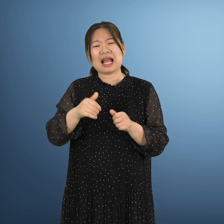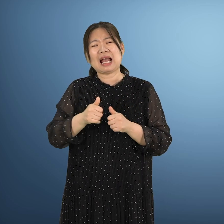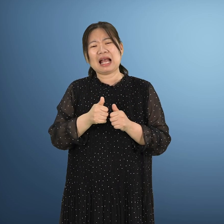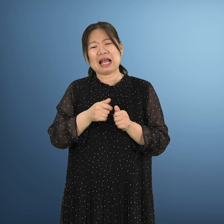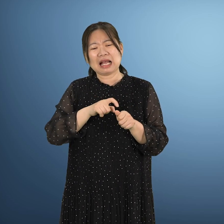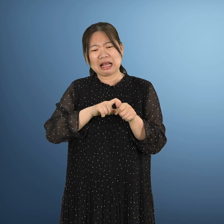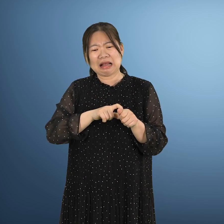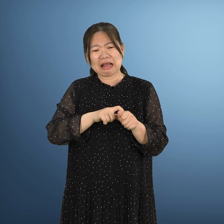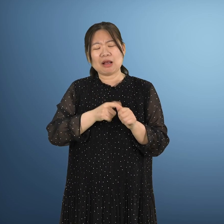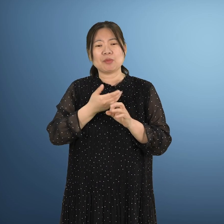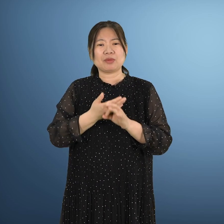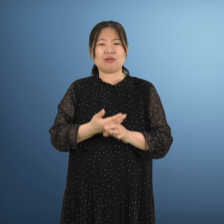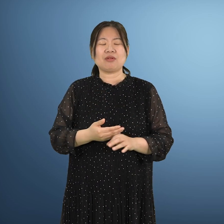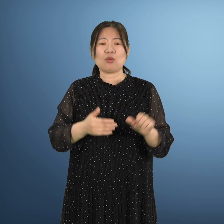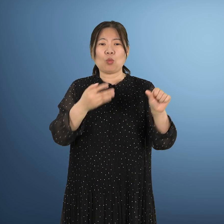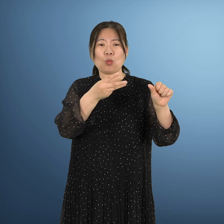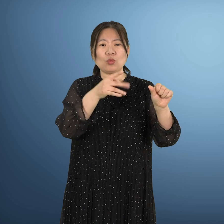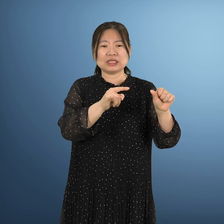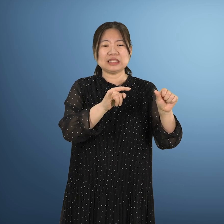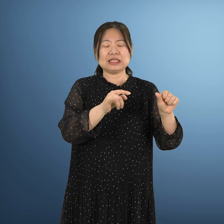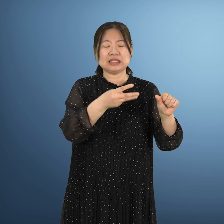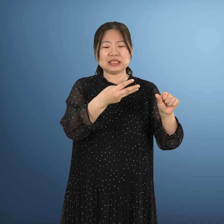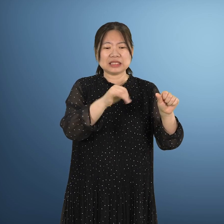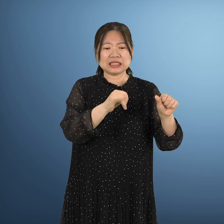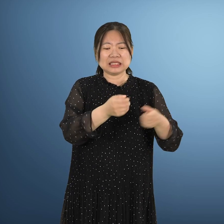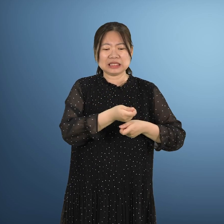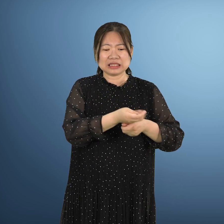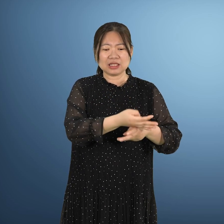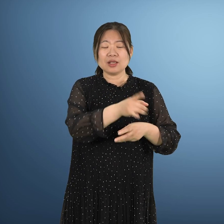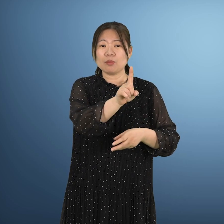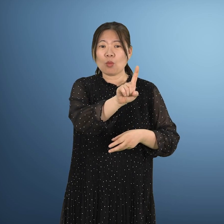하거든. 오리는